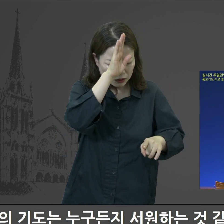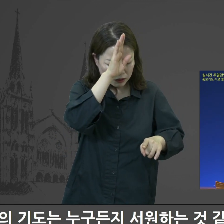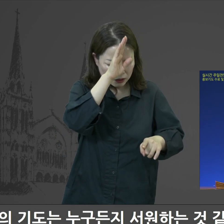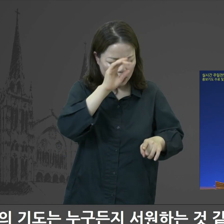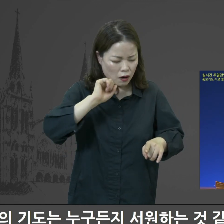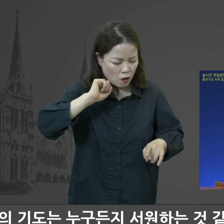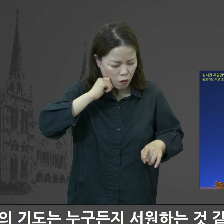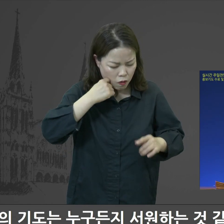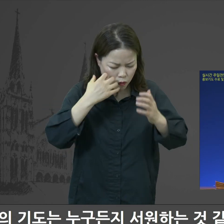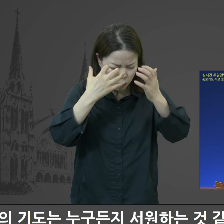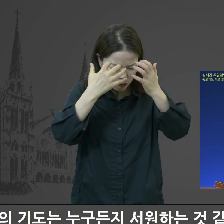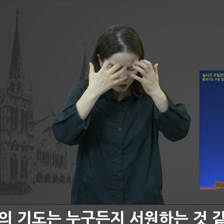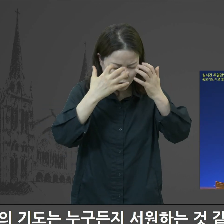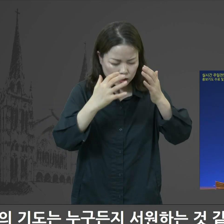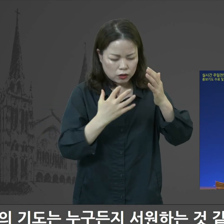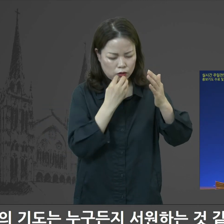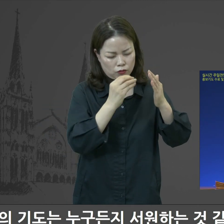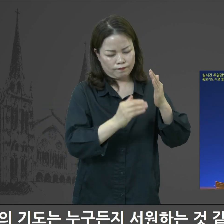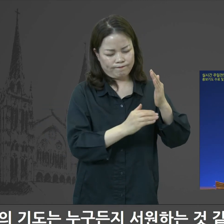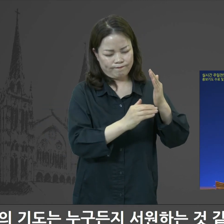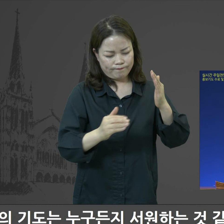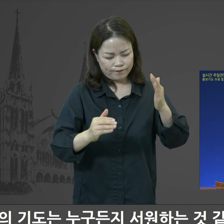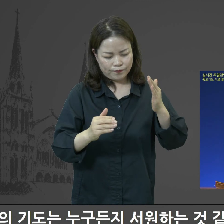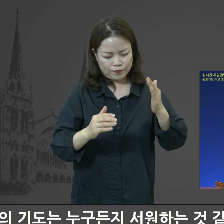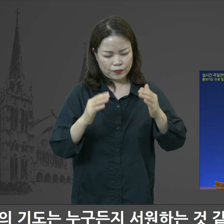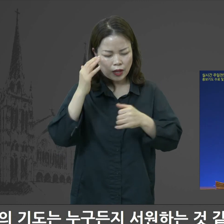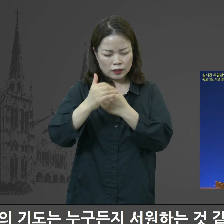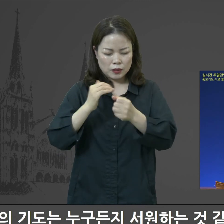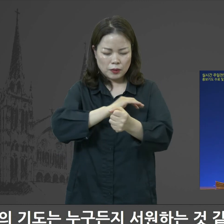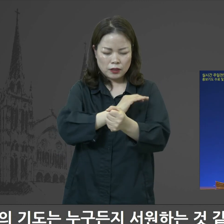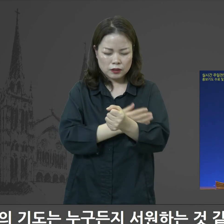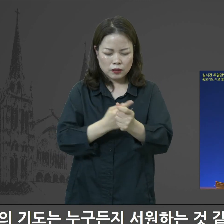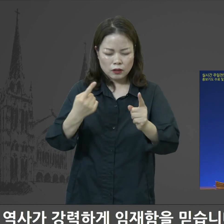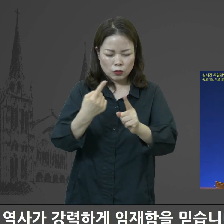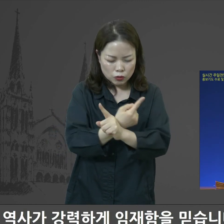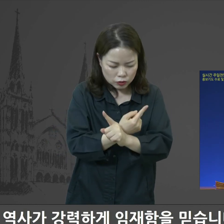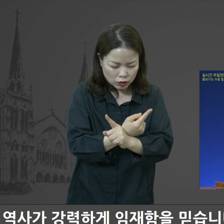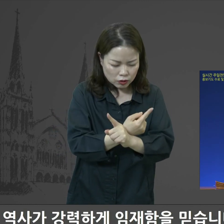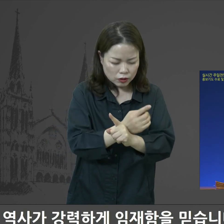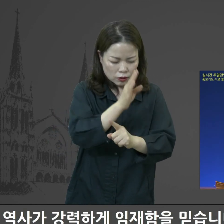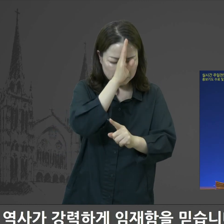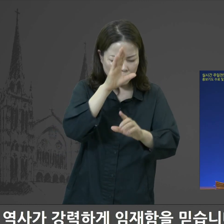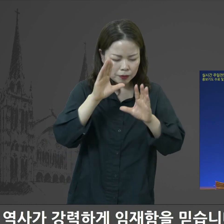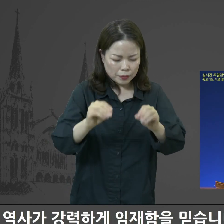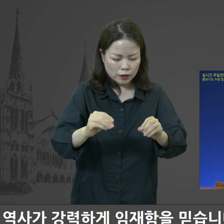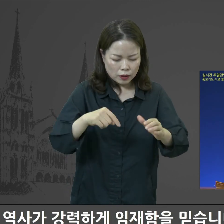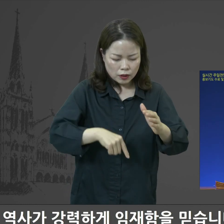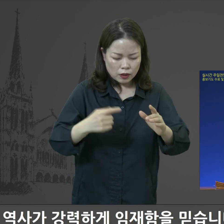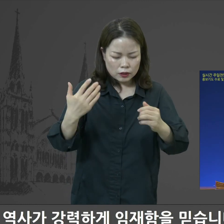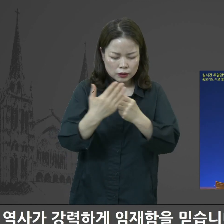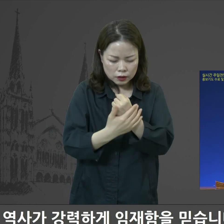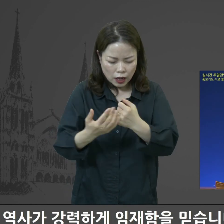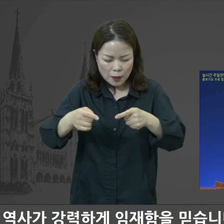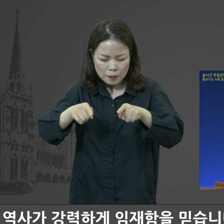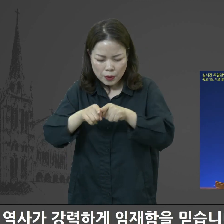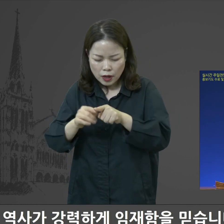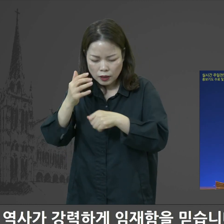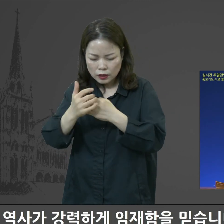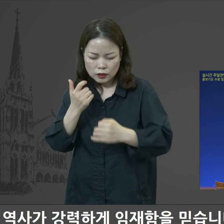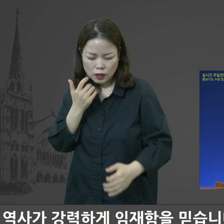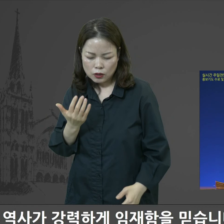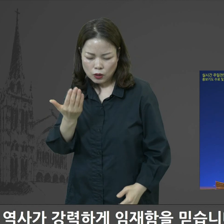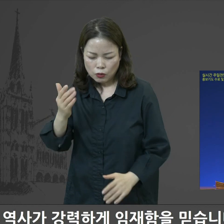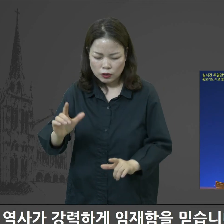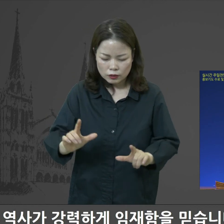신음하며 고통당하는 성도들이 있습니다. 신유의 은혜, 치유의 은혜, 내유의 은혜를 허락하셔서 하나님께 영광 돌리는